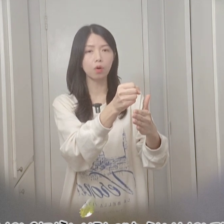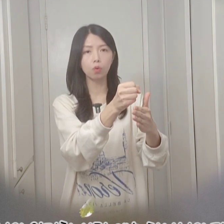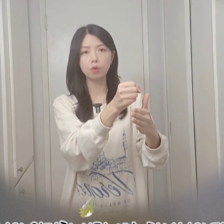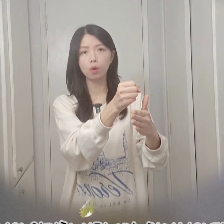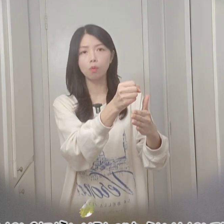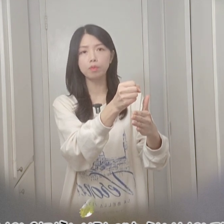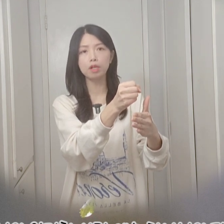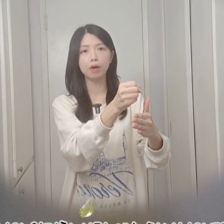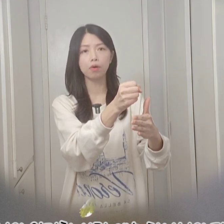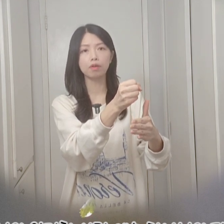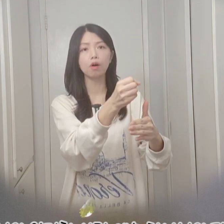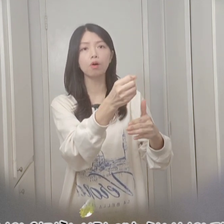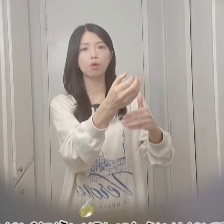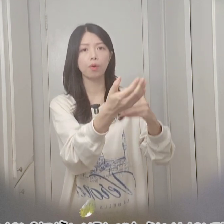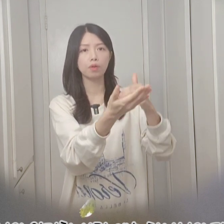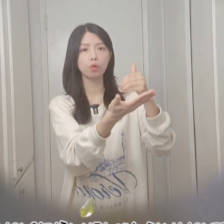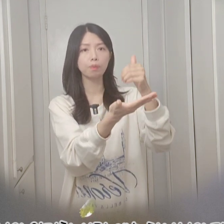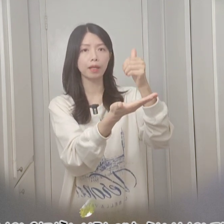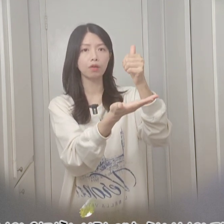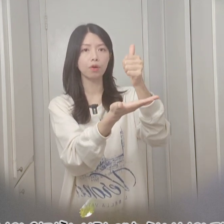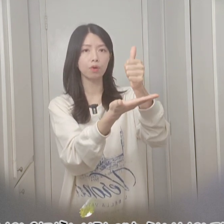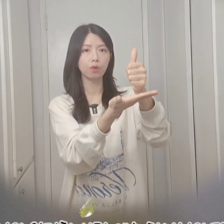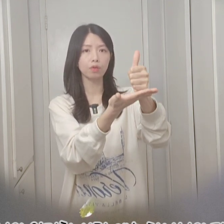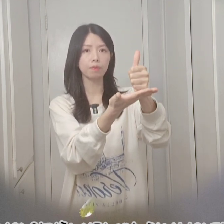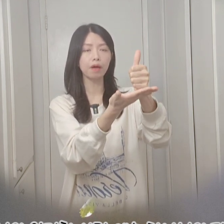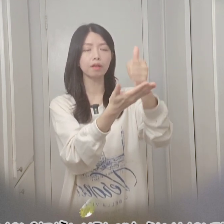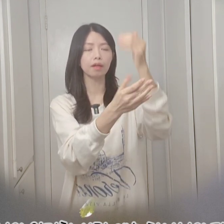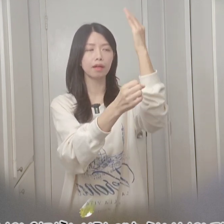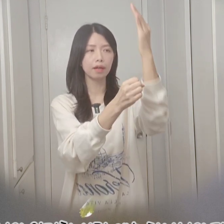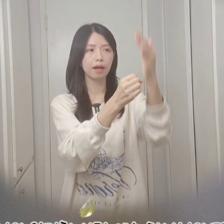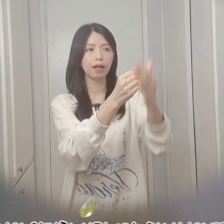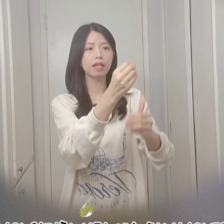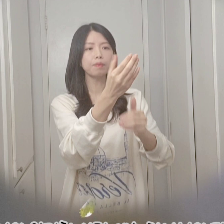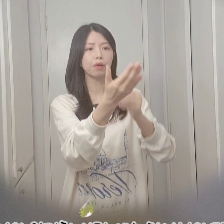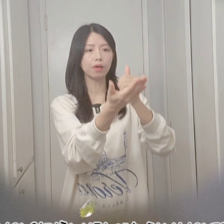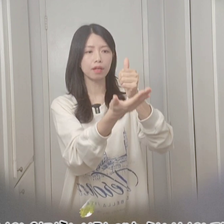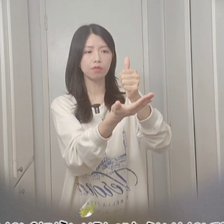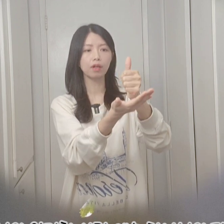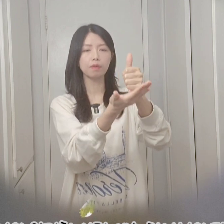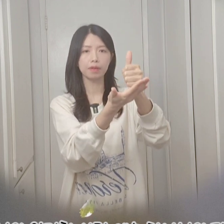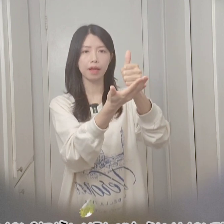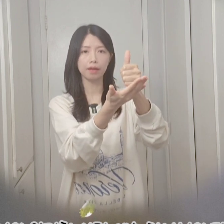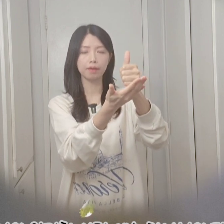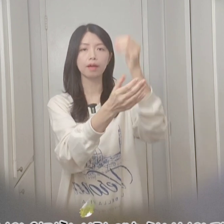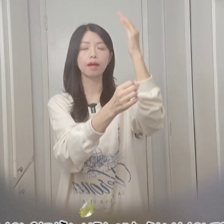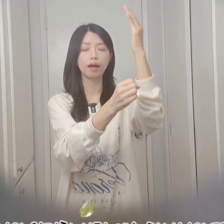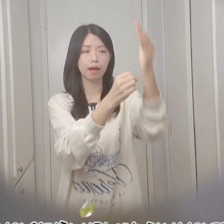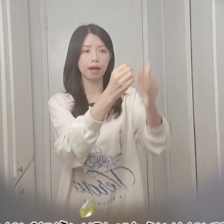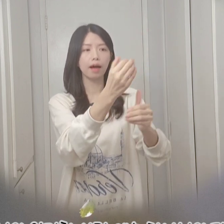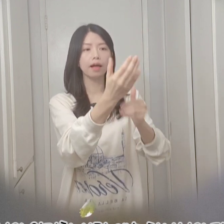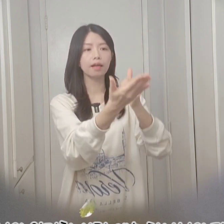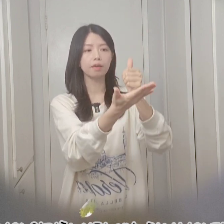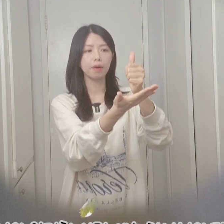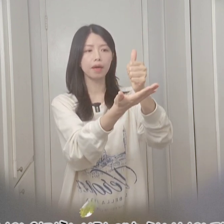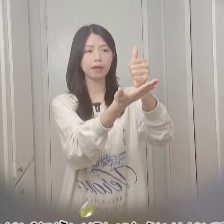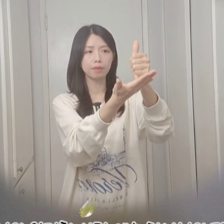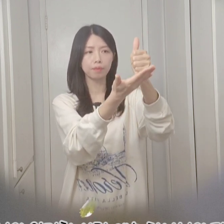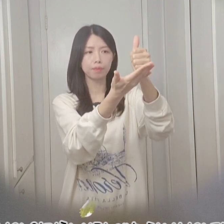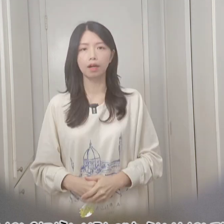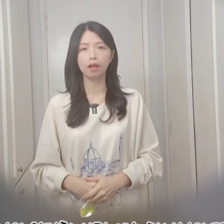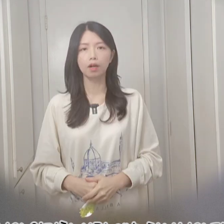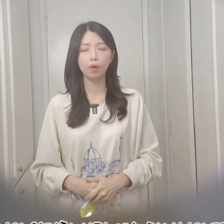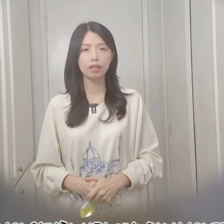다음에 오른손 엄지를 바꿔서 왼손 바닥 위에 올려놓으시면 하나님이라고 한 제수어가 됩니다.